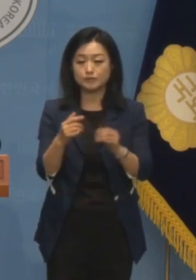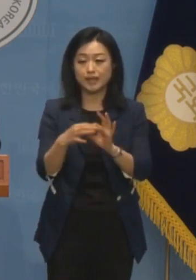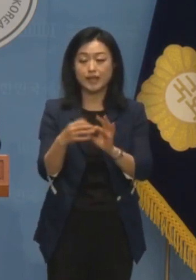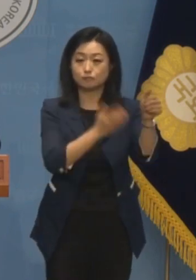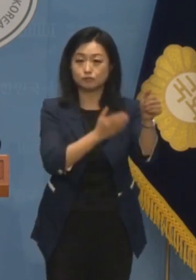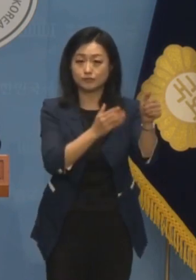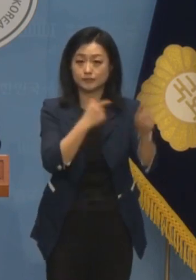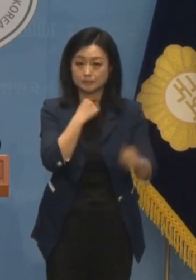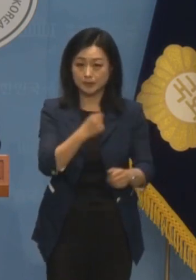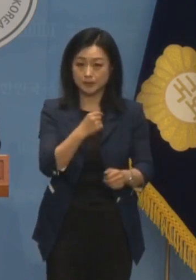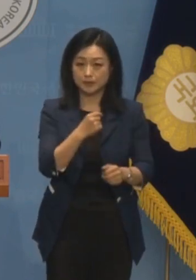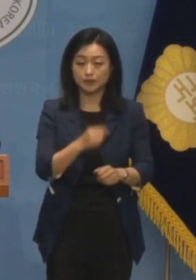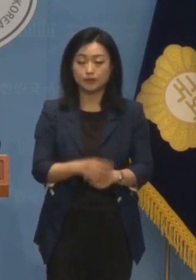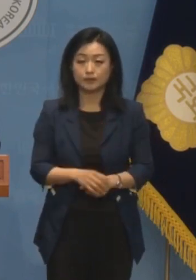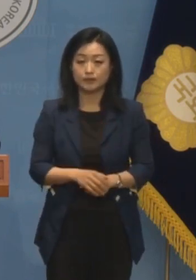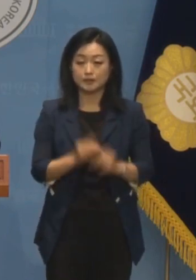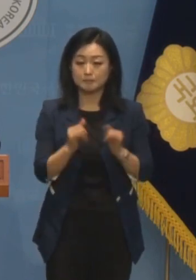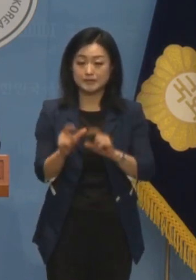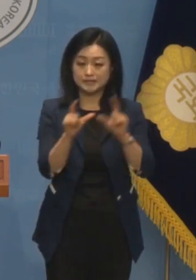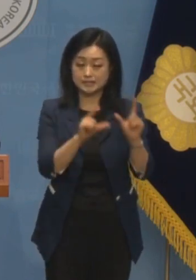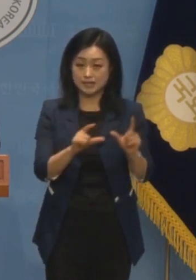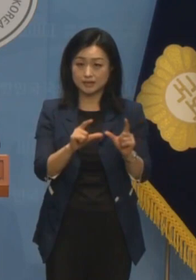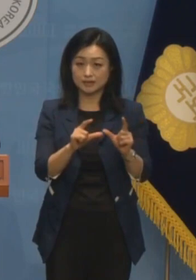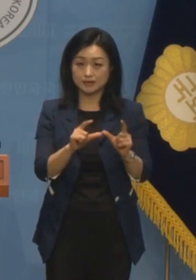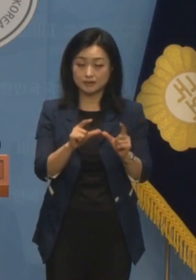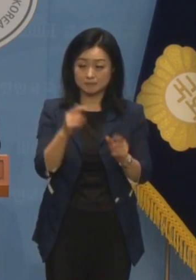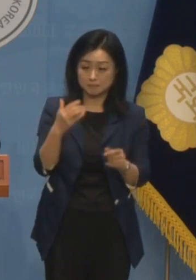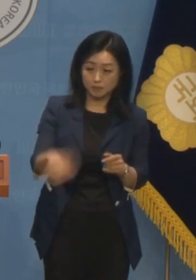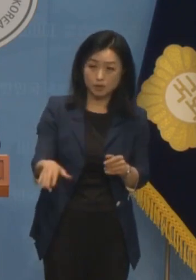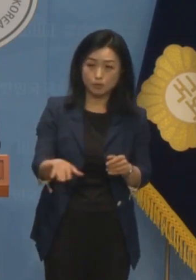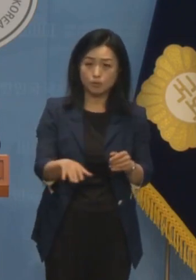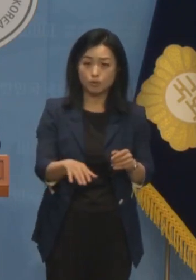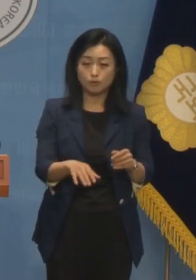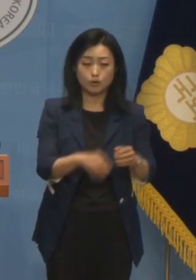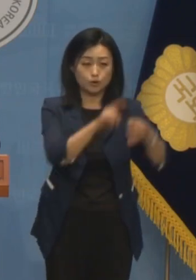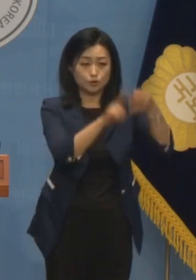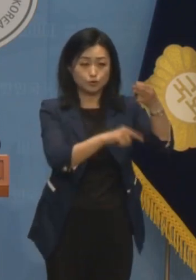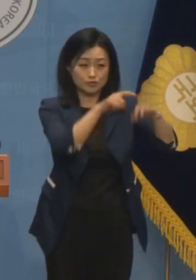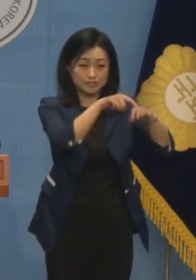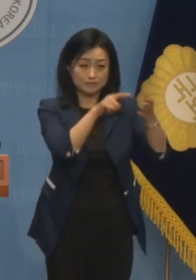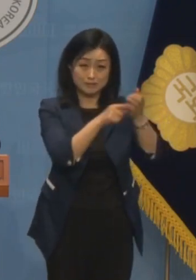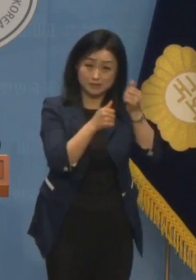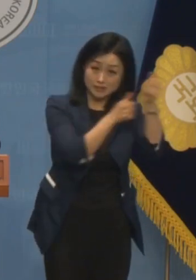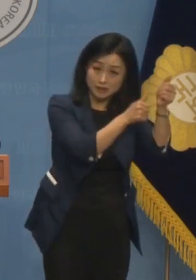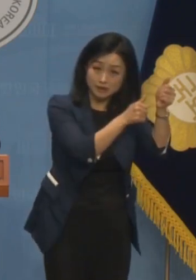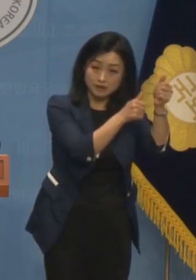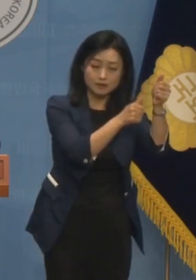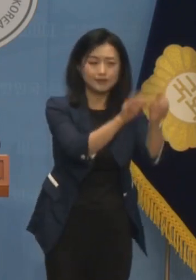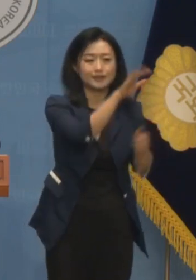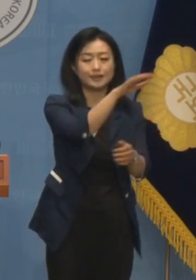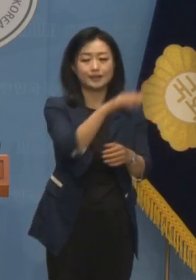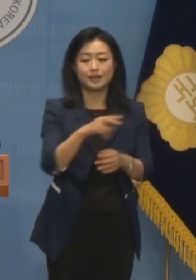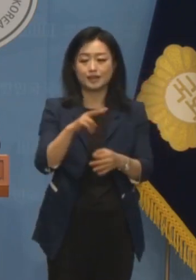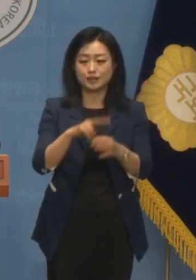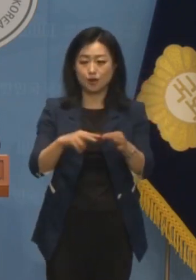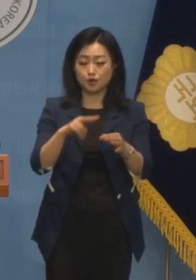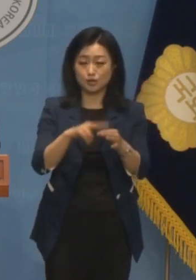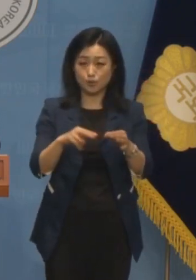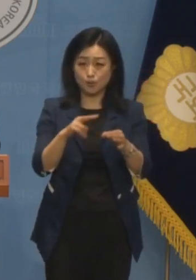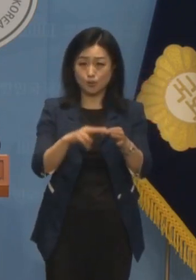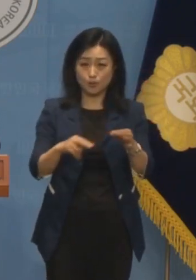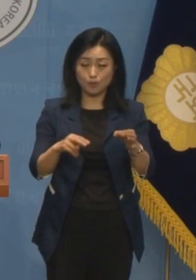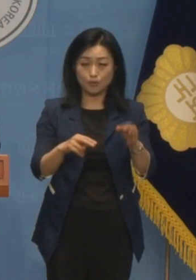국민의힘에도 촉구합니다. 언제까지 민심이 아닌 윤심에만 따를 작정입니까? 용화대 여의도 출장소라는